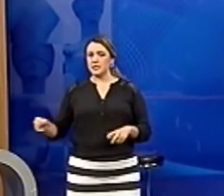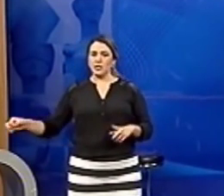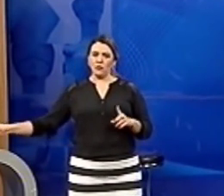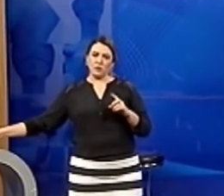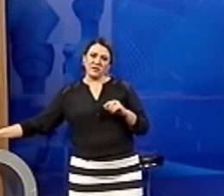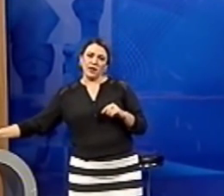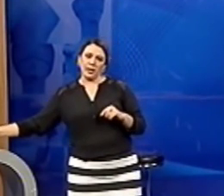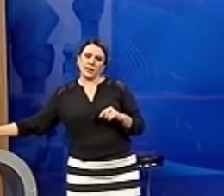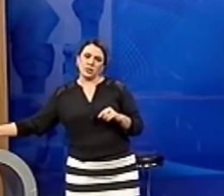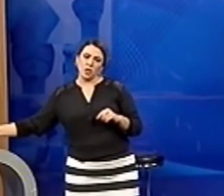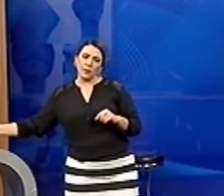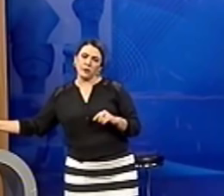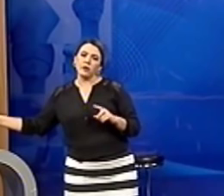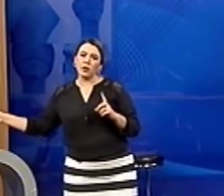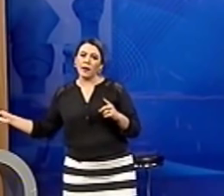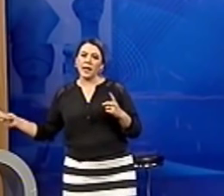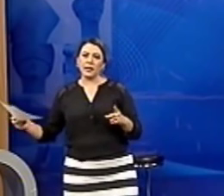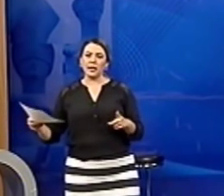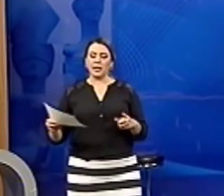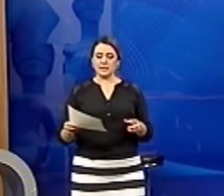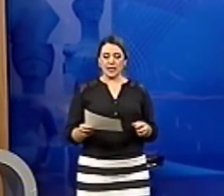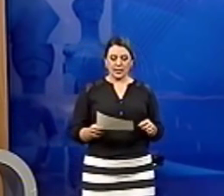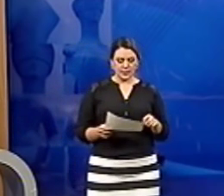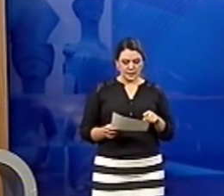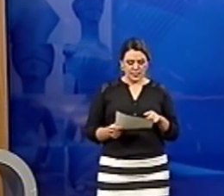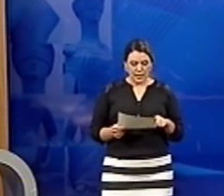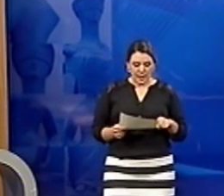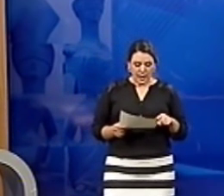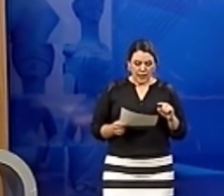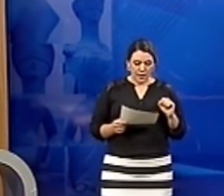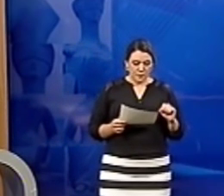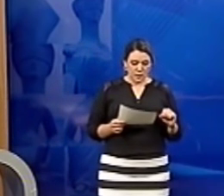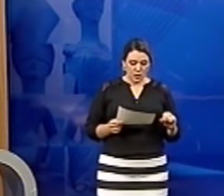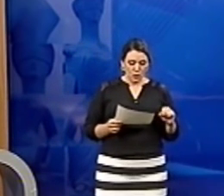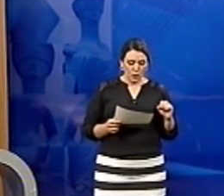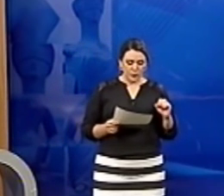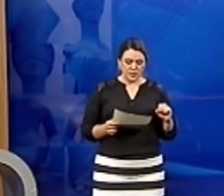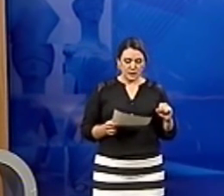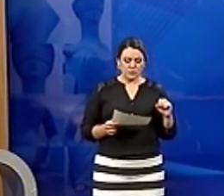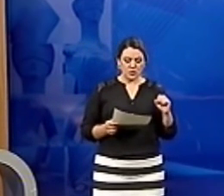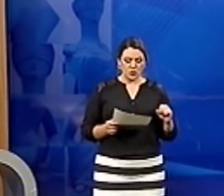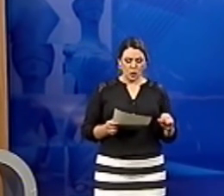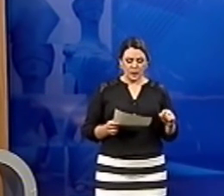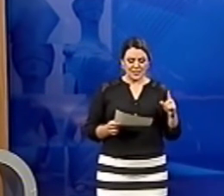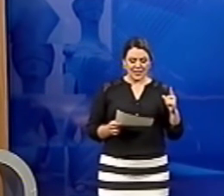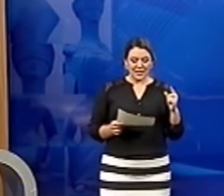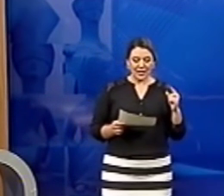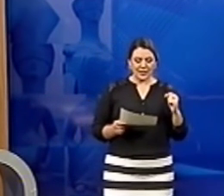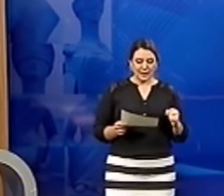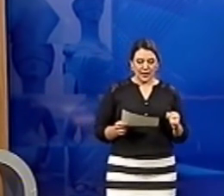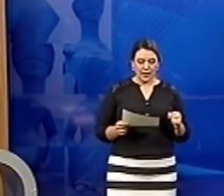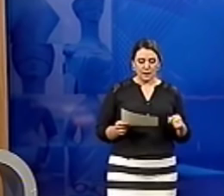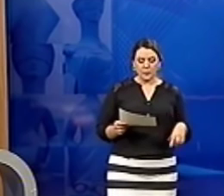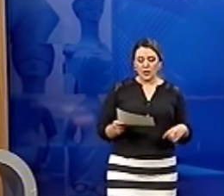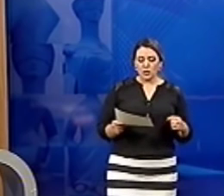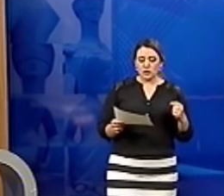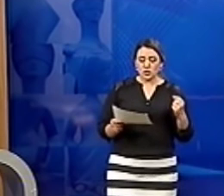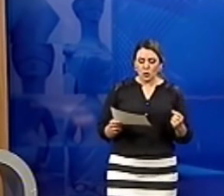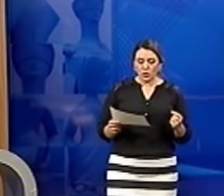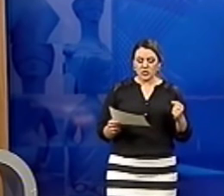1802, e eu vou me valer aqui só para que eu não erre as datas, em 1802, na Inglaterra, surge